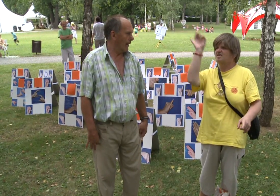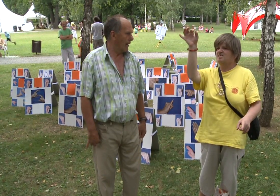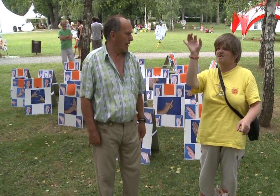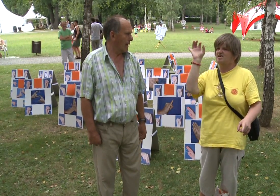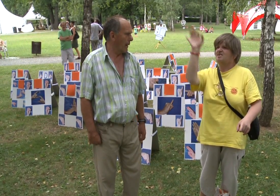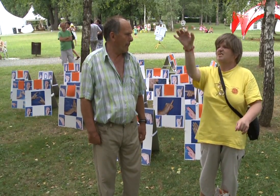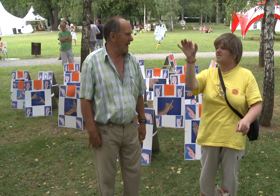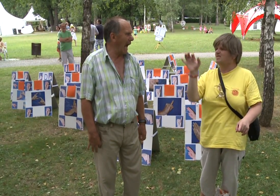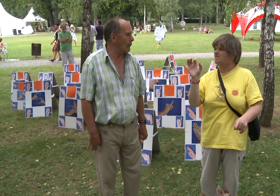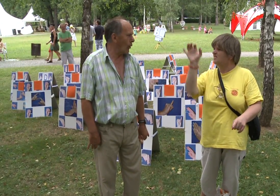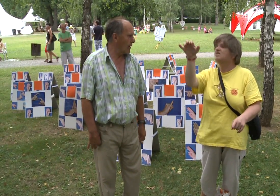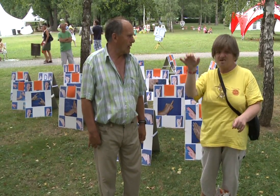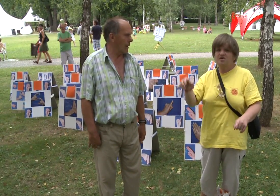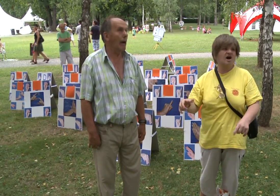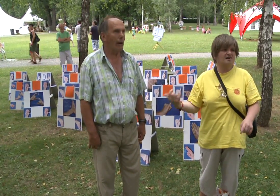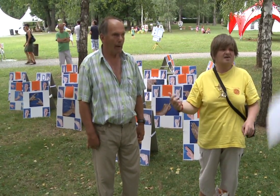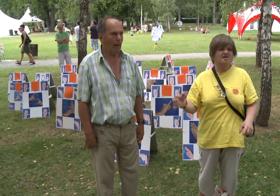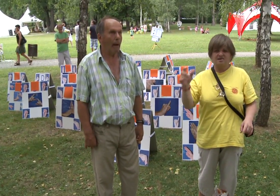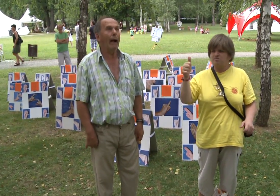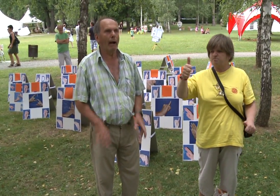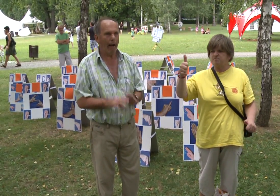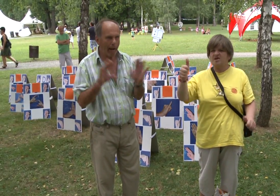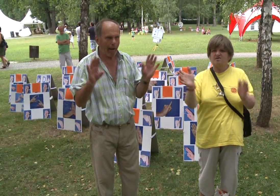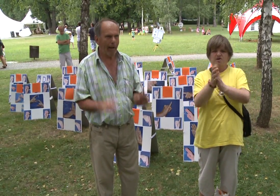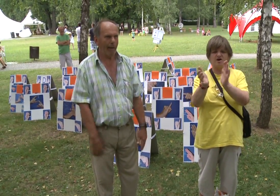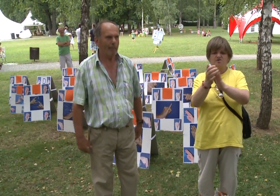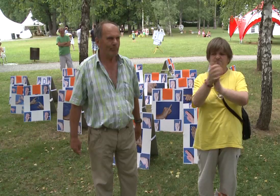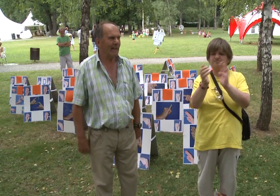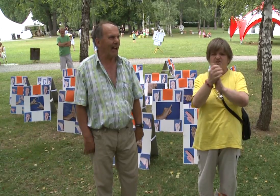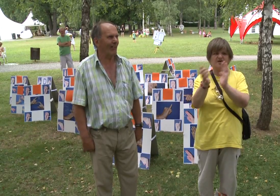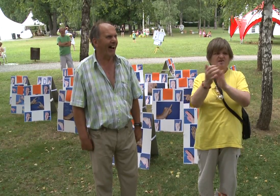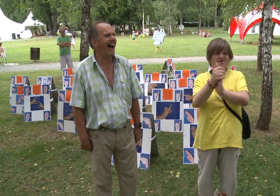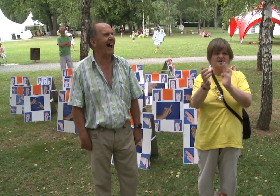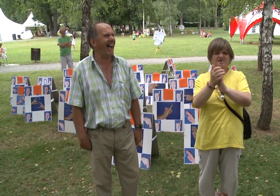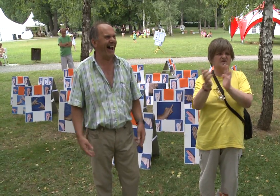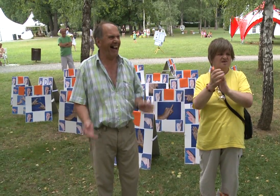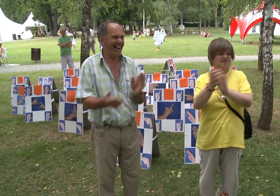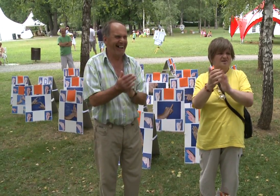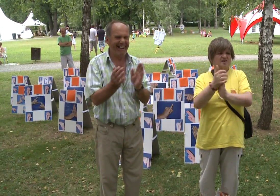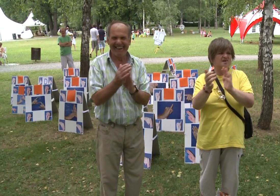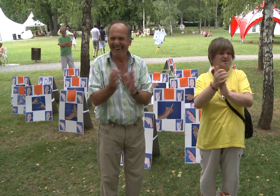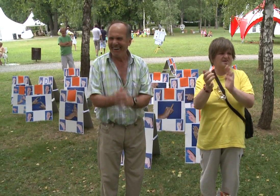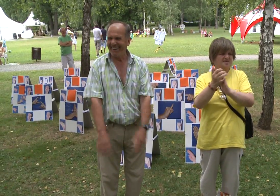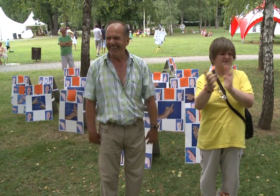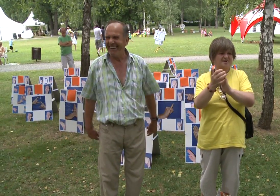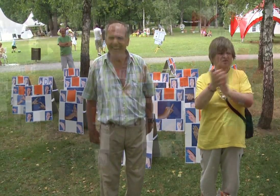Zlatka že kaže in Jože je takoj ugotovil, da se gre za pikado. Bravo!